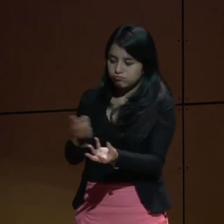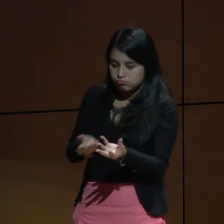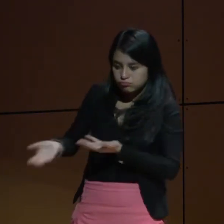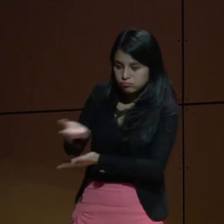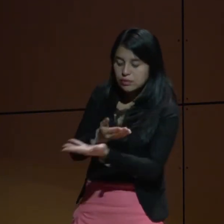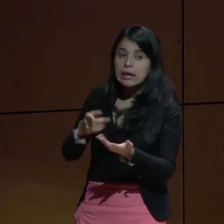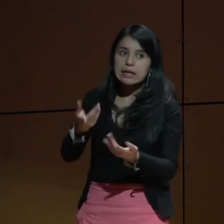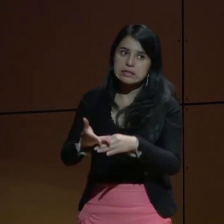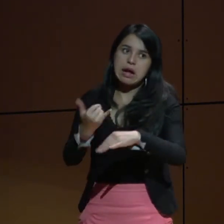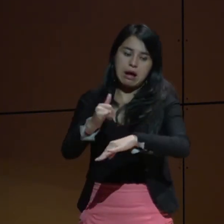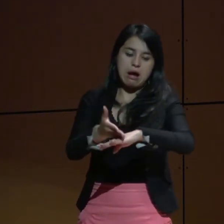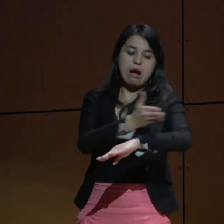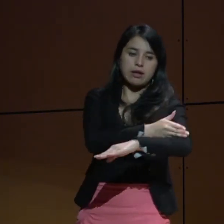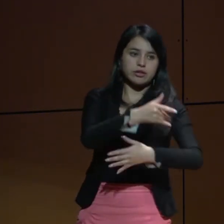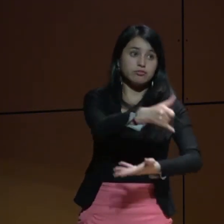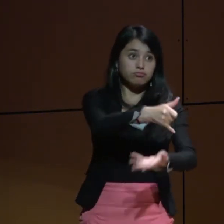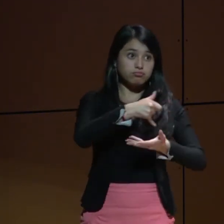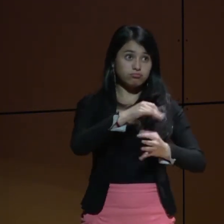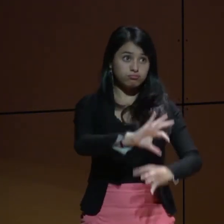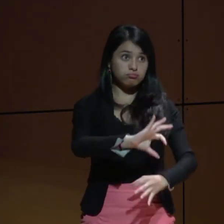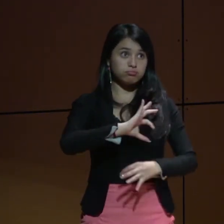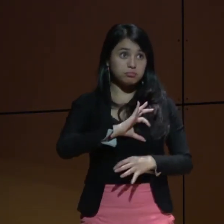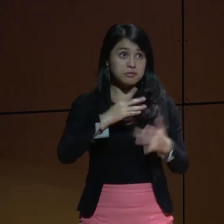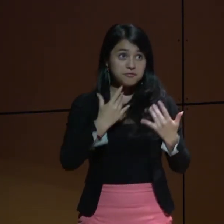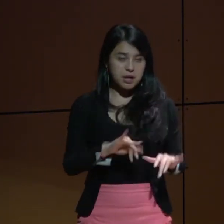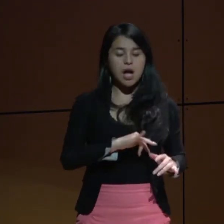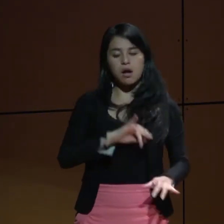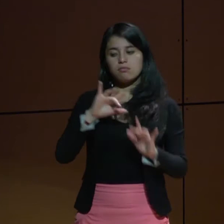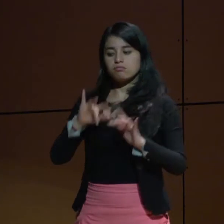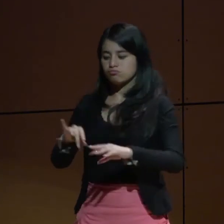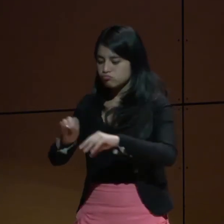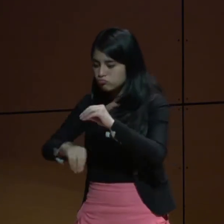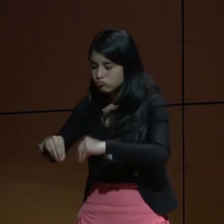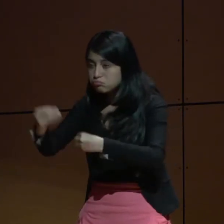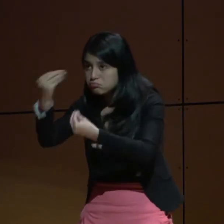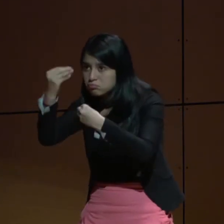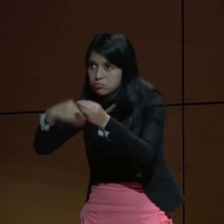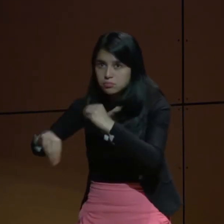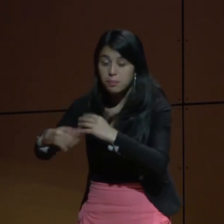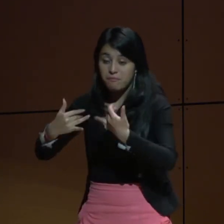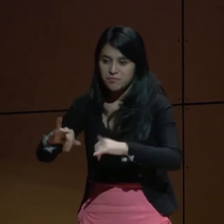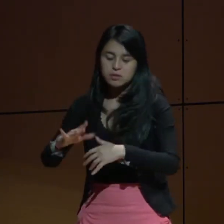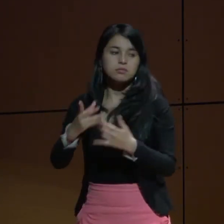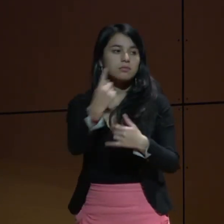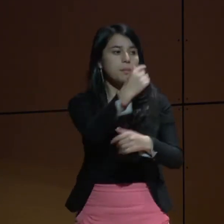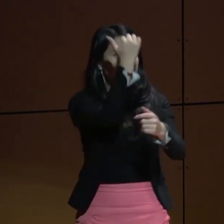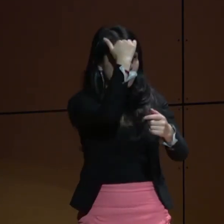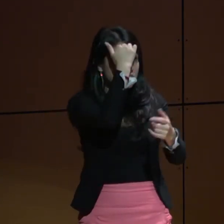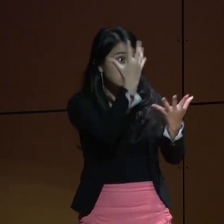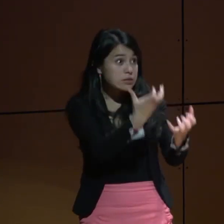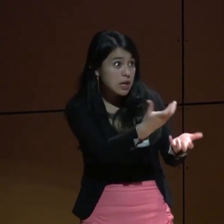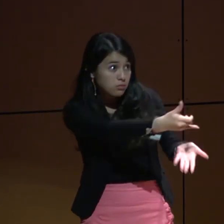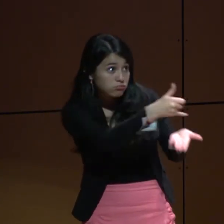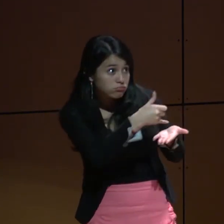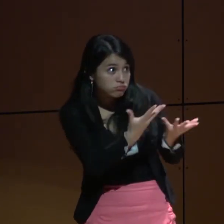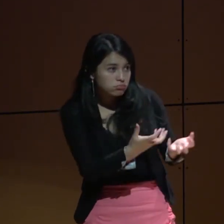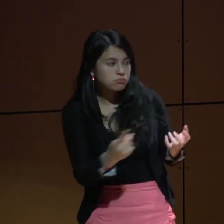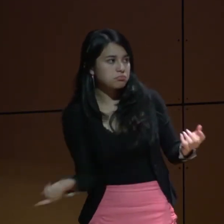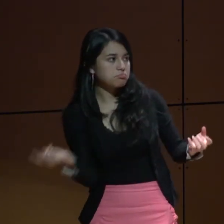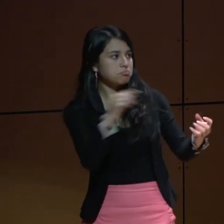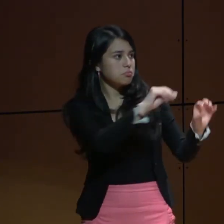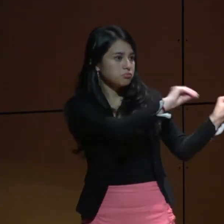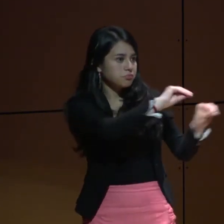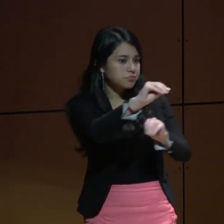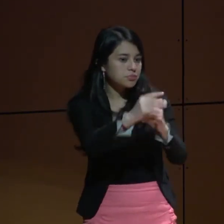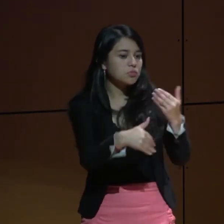sido galardonados en años anteriores para que guíen a los colegas que quieren postularse al premio.